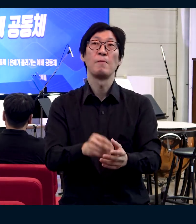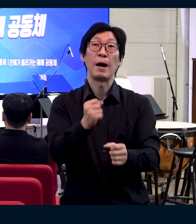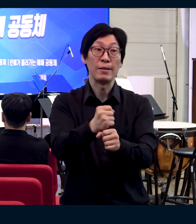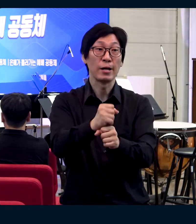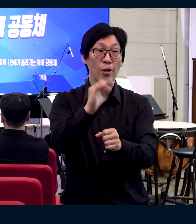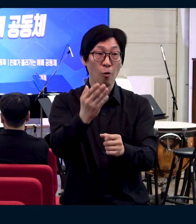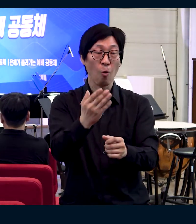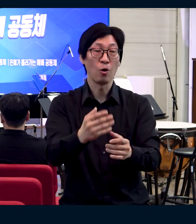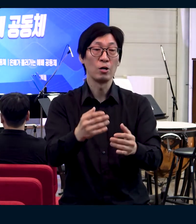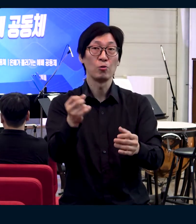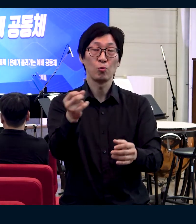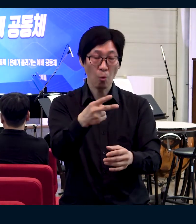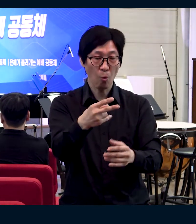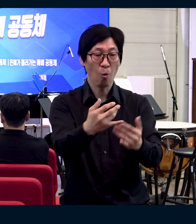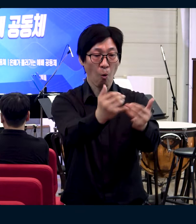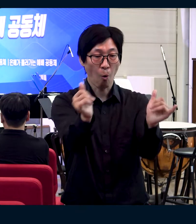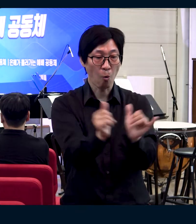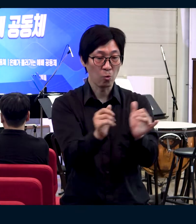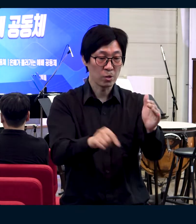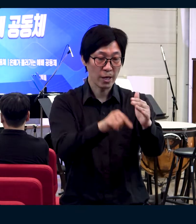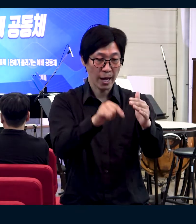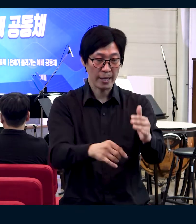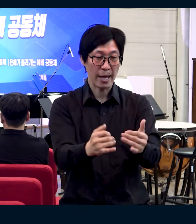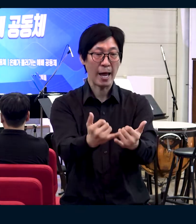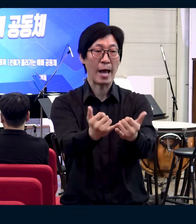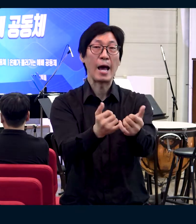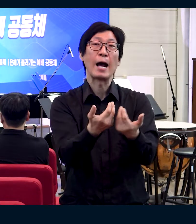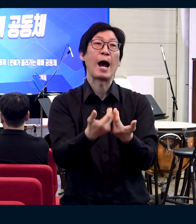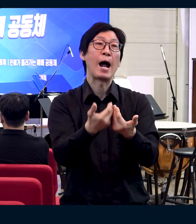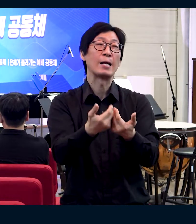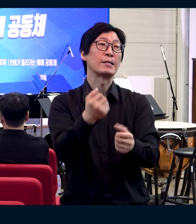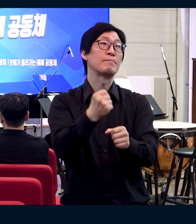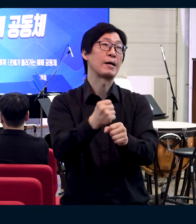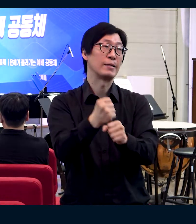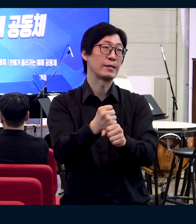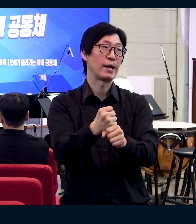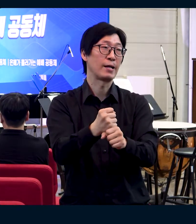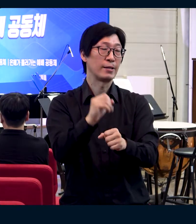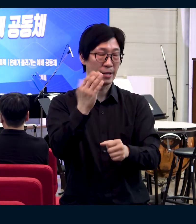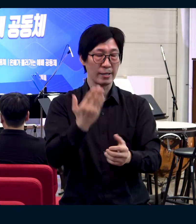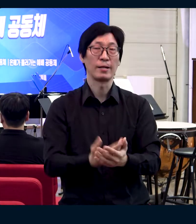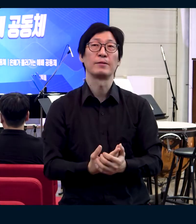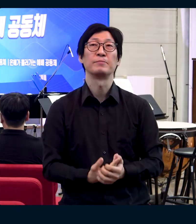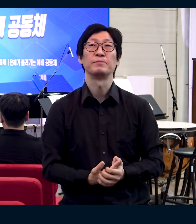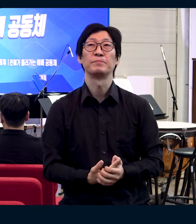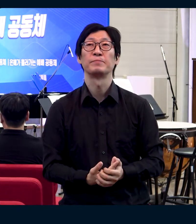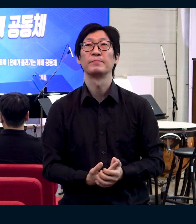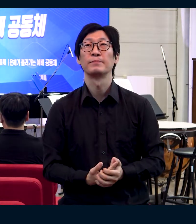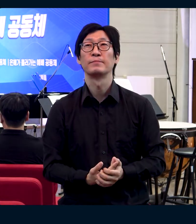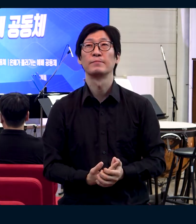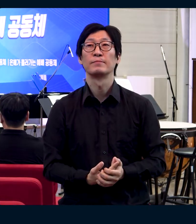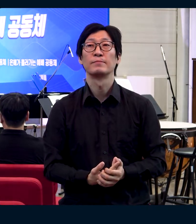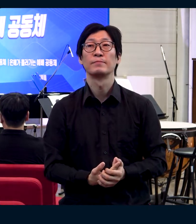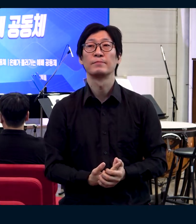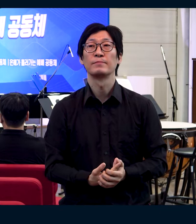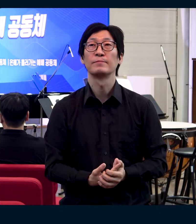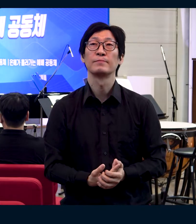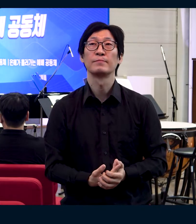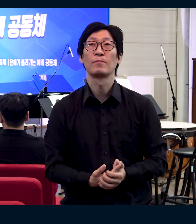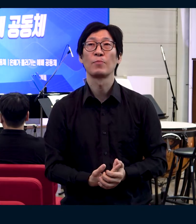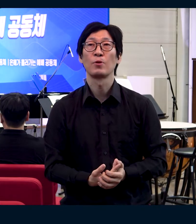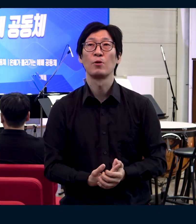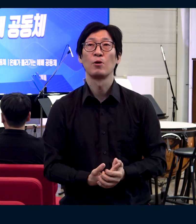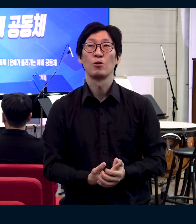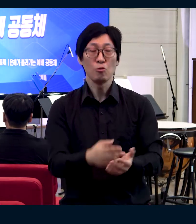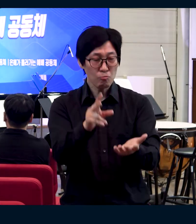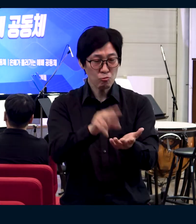그것은 공동체 가운데에서 갈등이라고 하는 그런 것을 불러일으키는 그것이 문제가 됩니다.